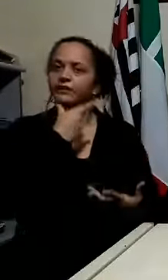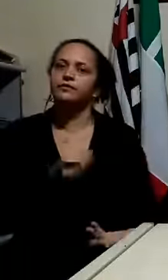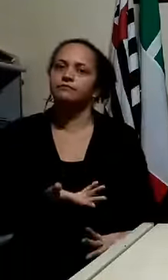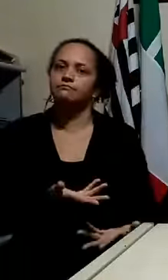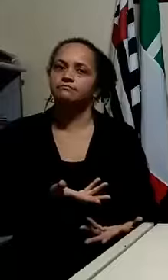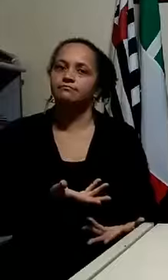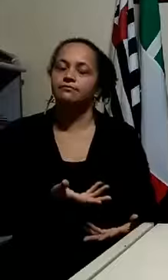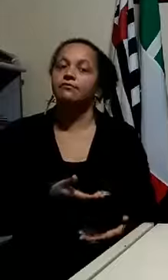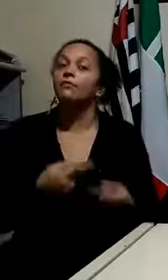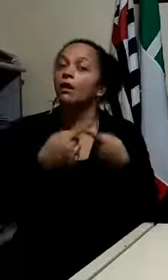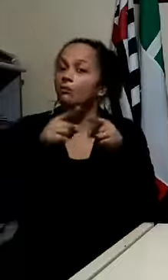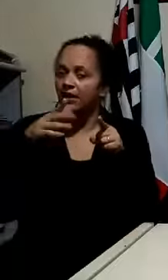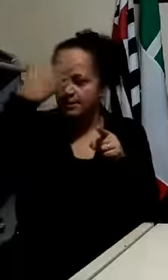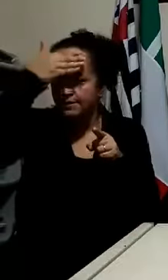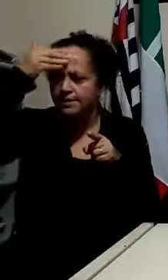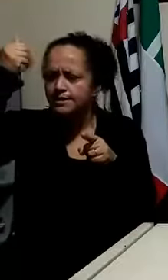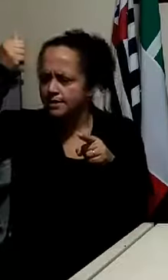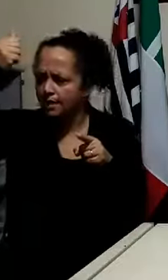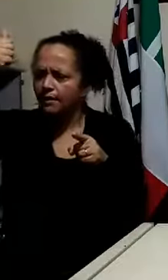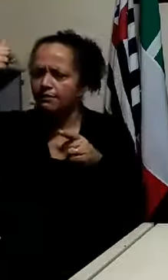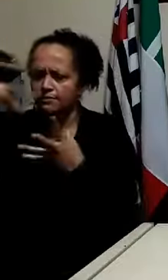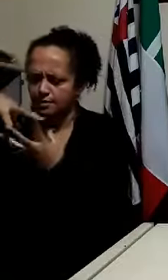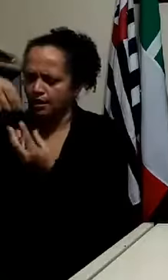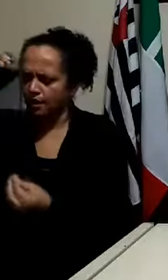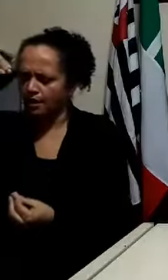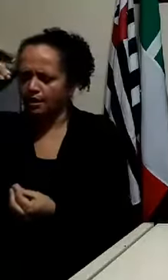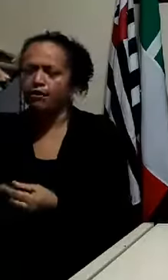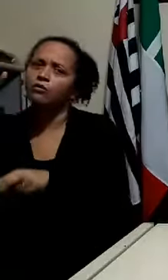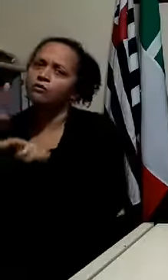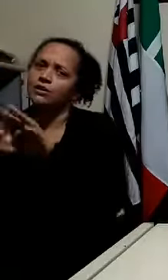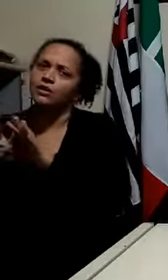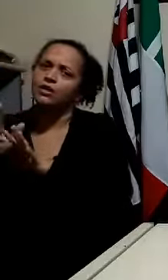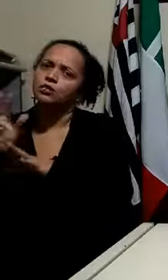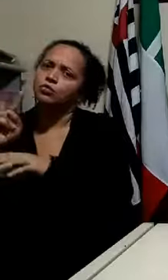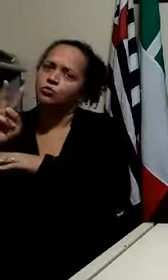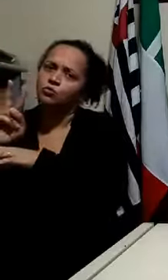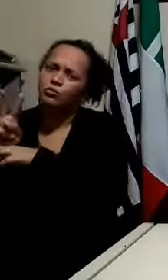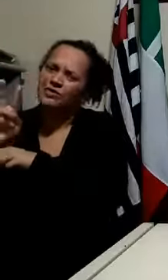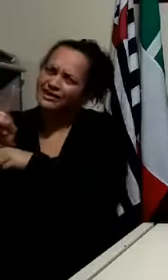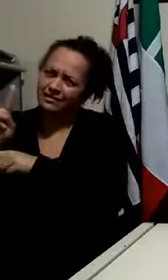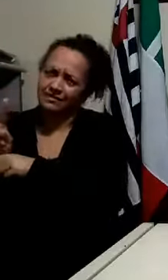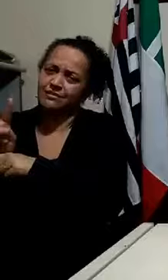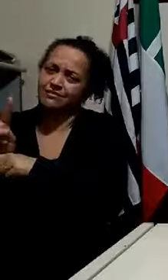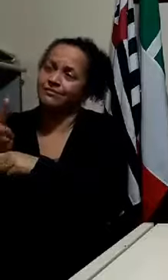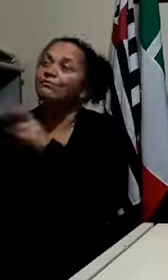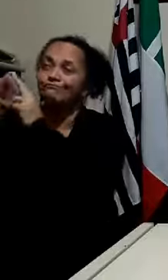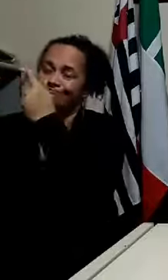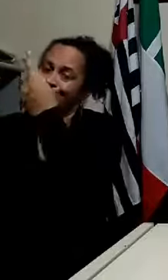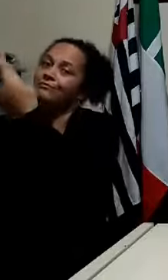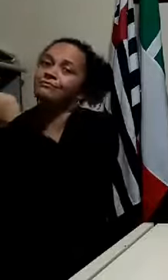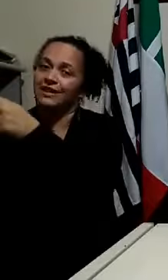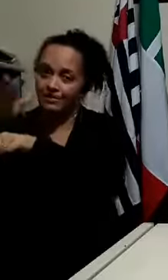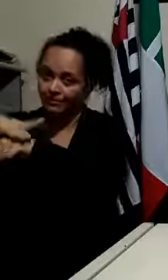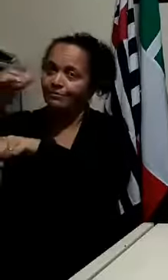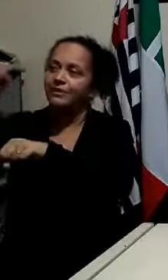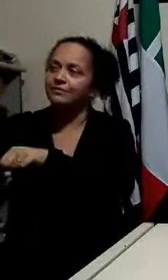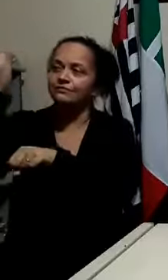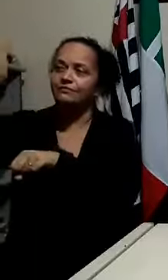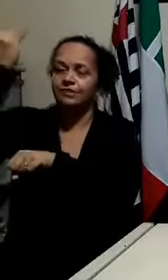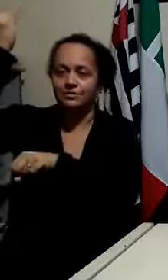Mas esquecem de cuidar da beleza interior. E no reino, a beleza interior é muito mais importante do